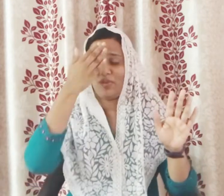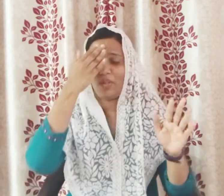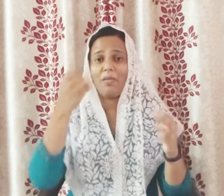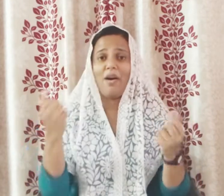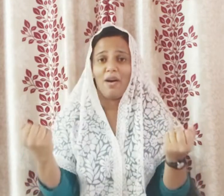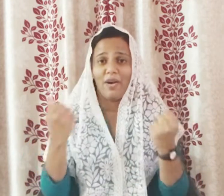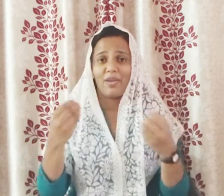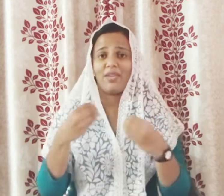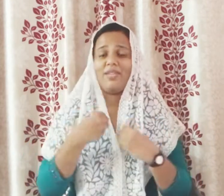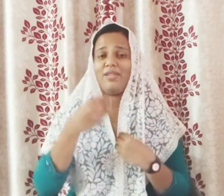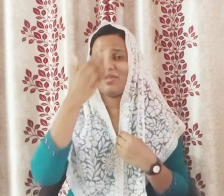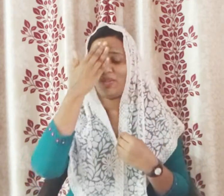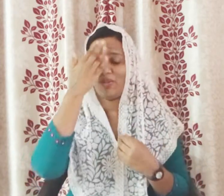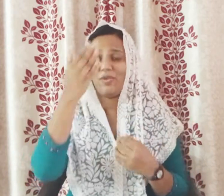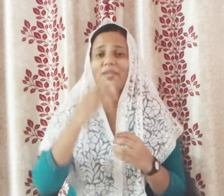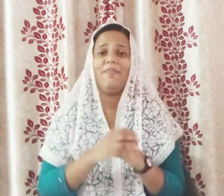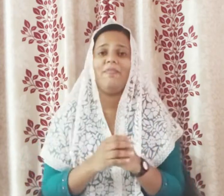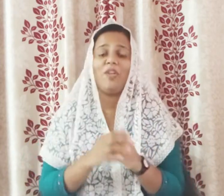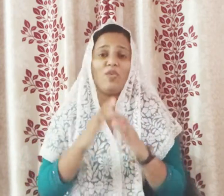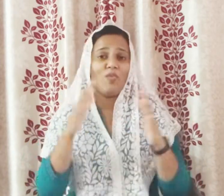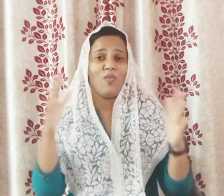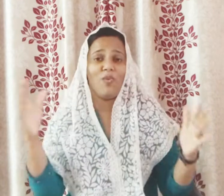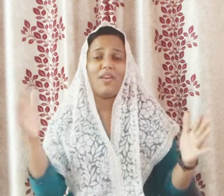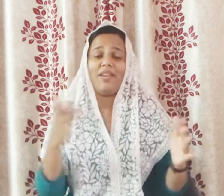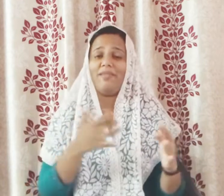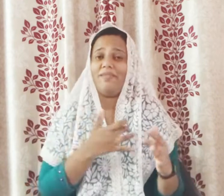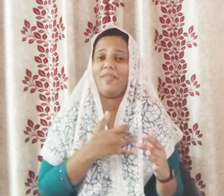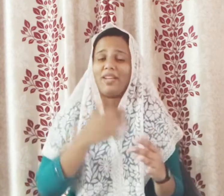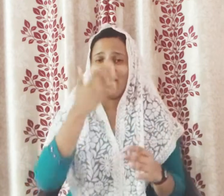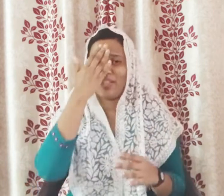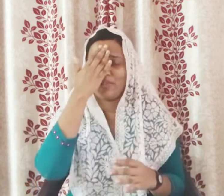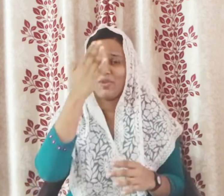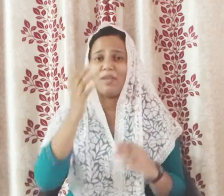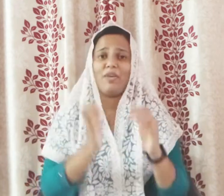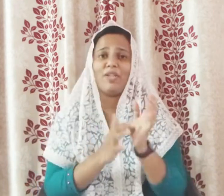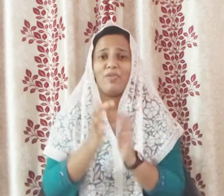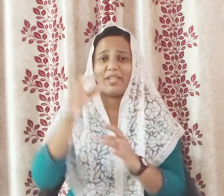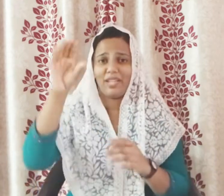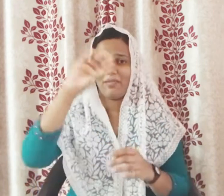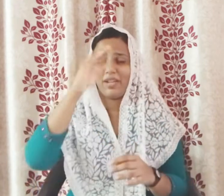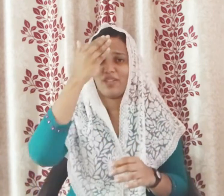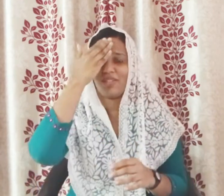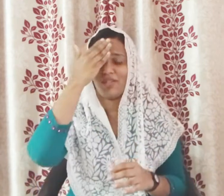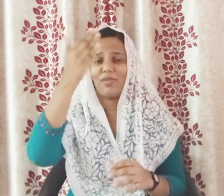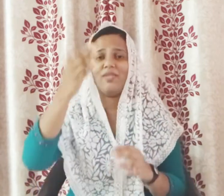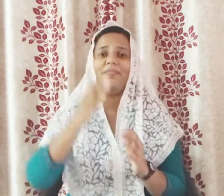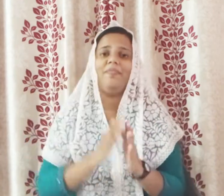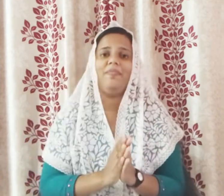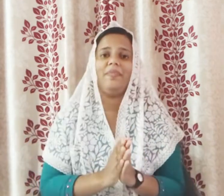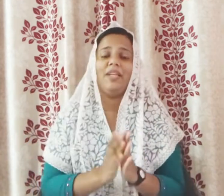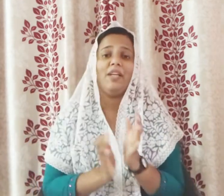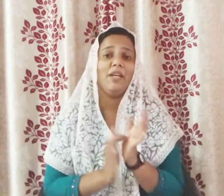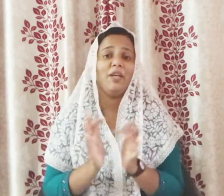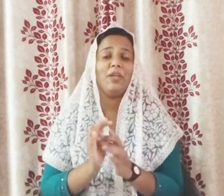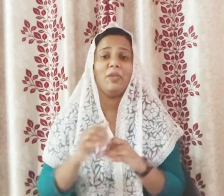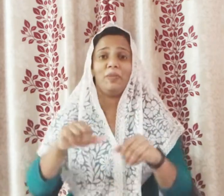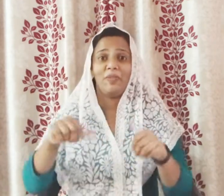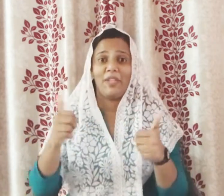സ്തോത്രം. ആരോഗ്യത്തോടെ എഴുന്നേൽപ്പിച്ചതിനായിട്ട് സ്തോത്രം. അങ്ങയുടെ മഹാകരുണയ്ക്ക് സ്തോത്രം. അങ്ങയുടെ കൃപയ്ക്ക് ഞങ്ങൾ സ്തോത്രം പറയുന്നു. ഈ പകൽക്കാലം അങ്ങ് ഞങ്ങളെ